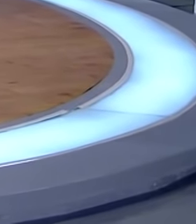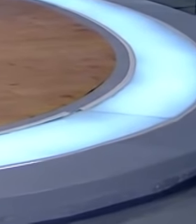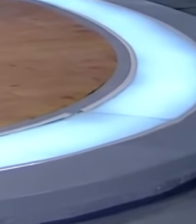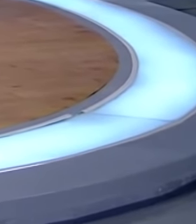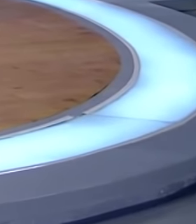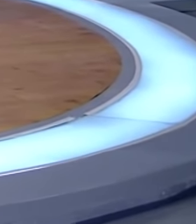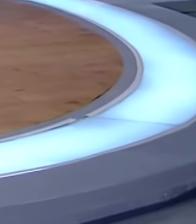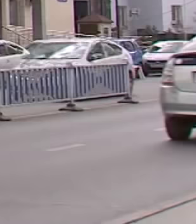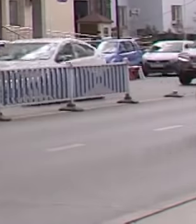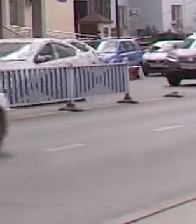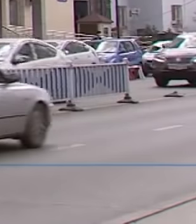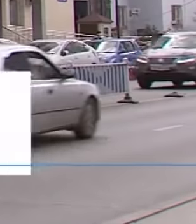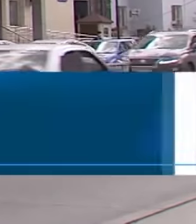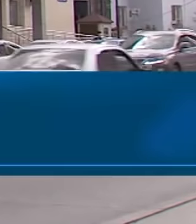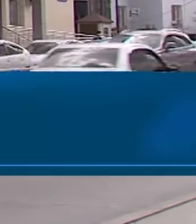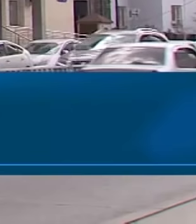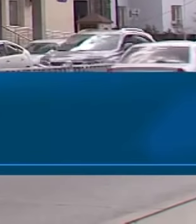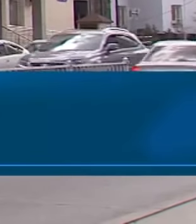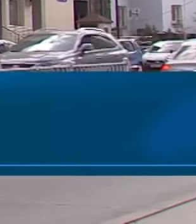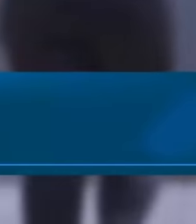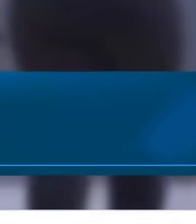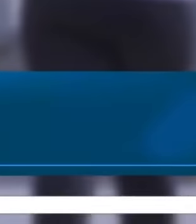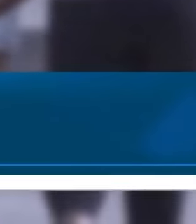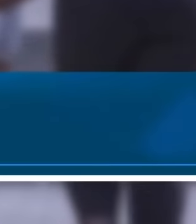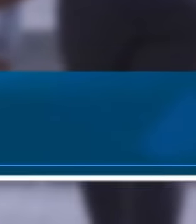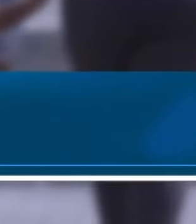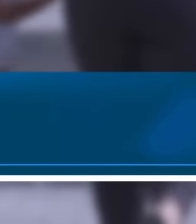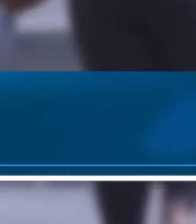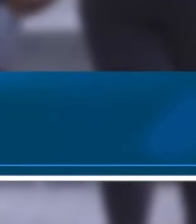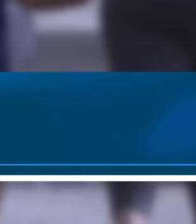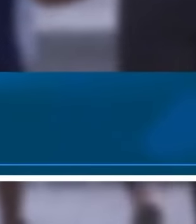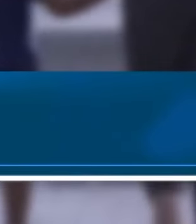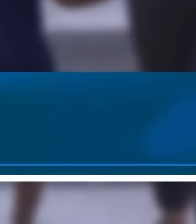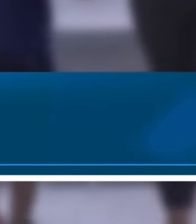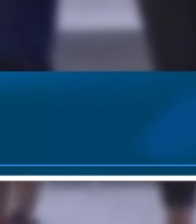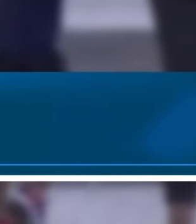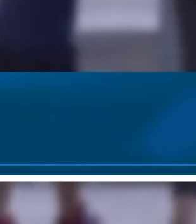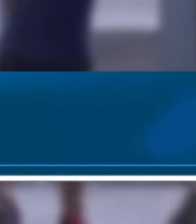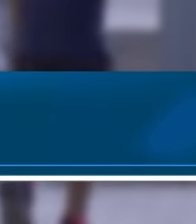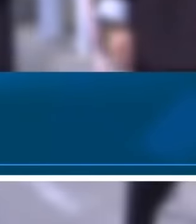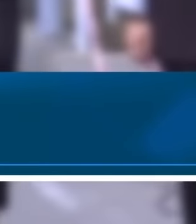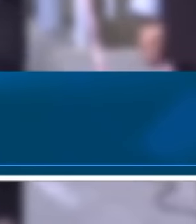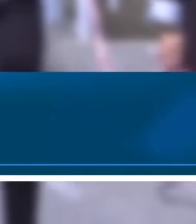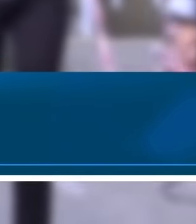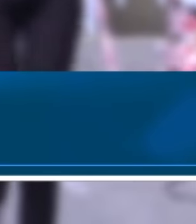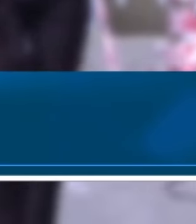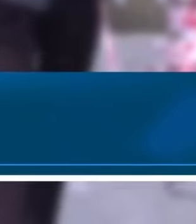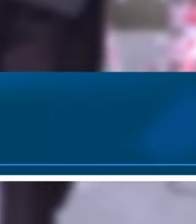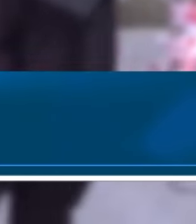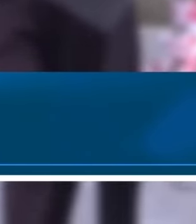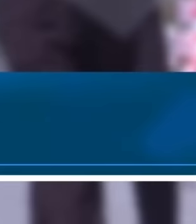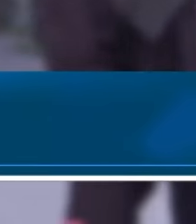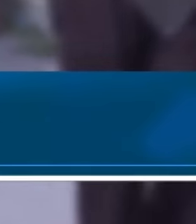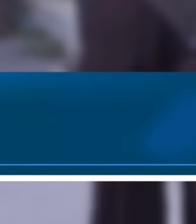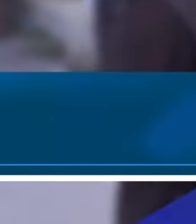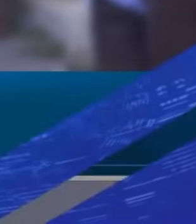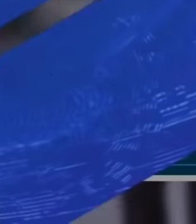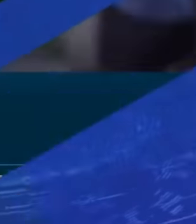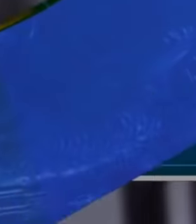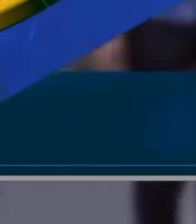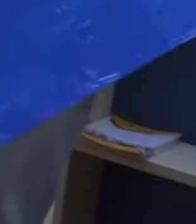танилцуулъя. Дэлхийн нийтийн түгшээж байгаа цар тахлын онцгой энэ үед иргэд нэг дураа цуглаж найр надам хийх явдал нь буруу гэдгийг эрүүл мэндийн